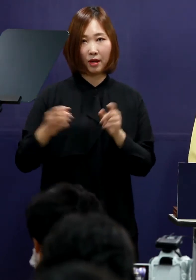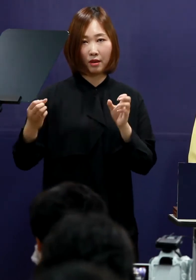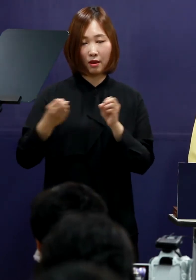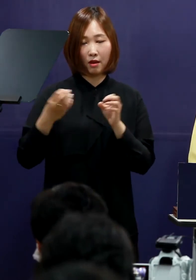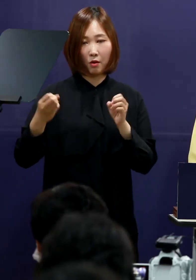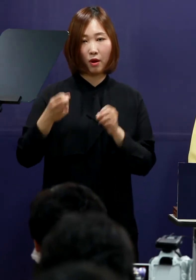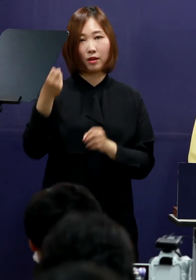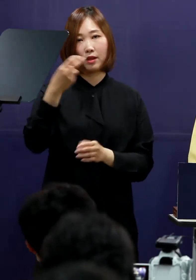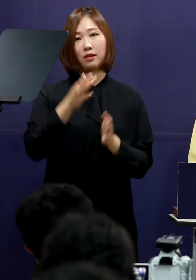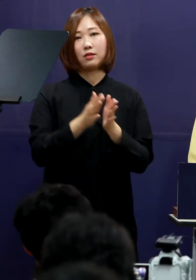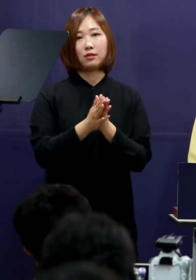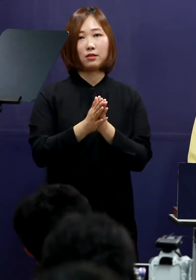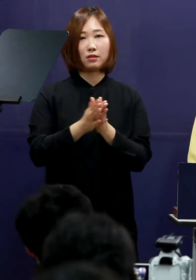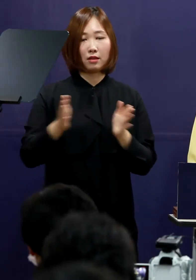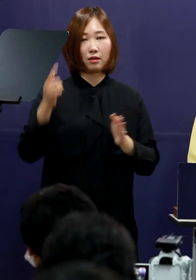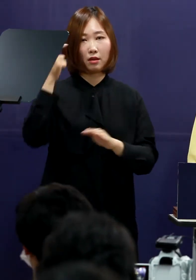통해서